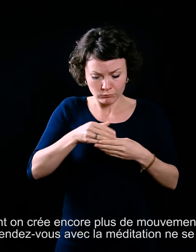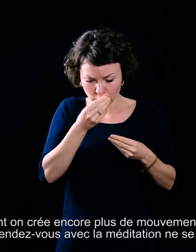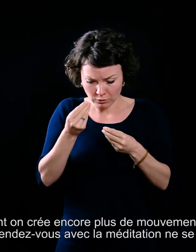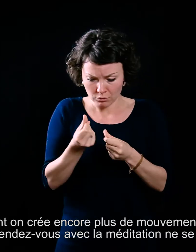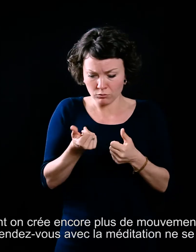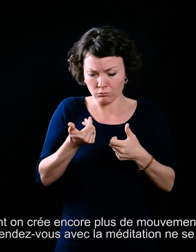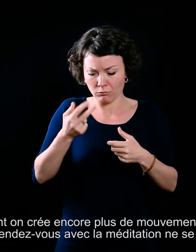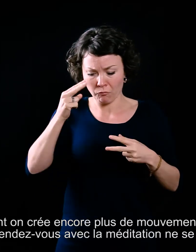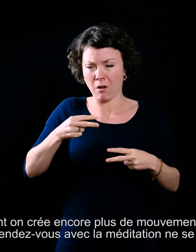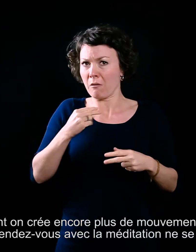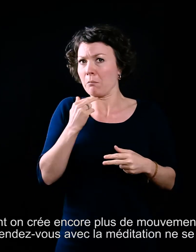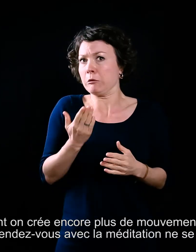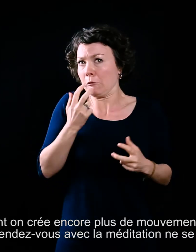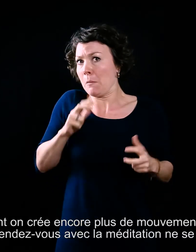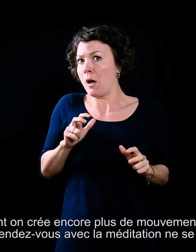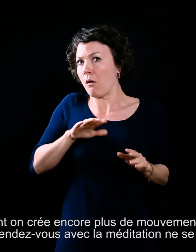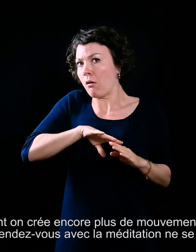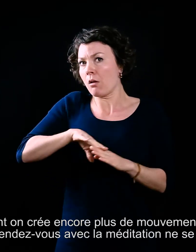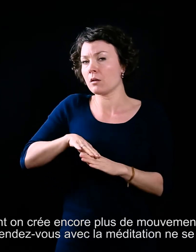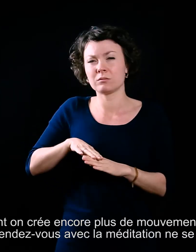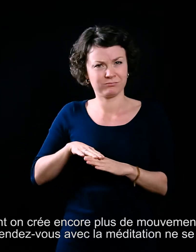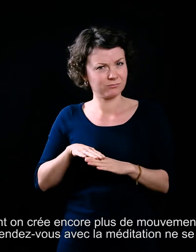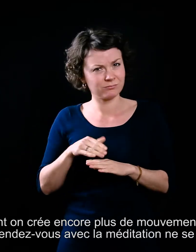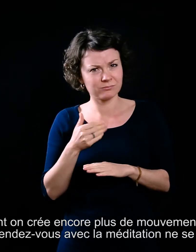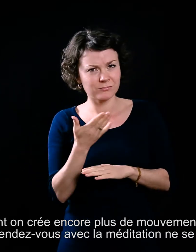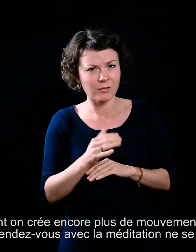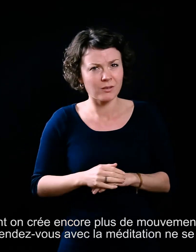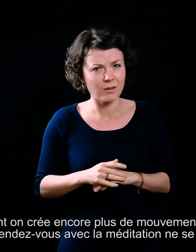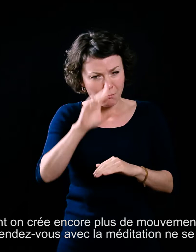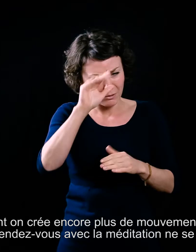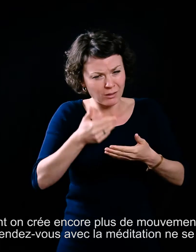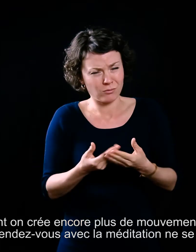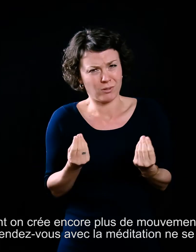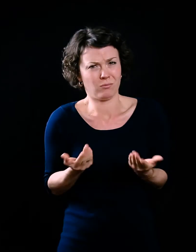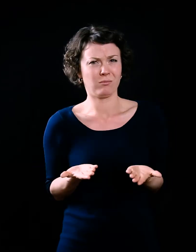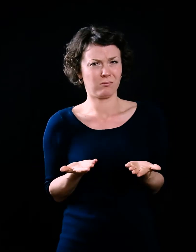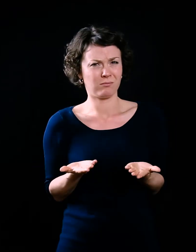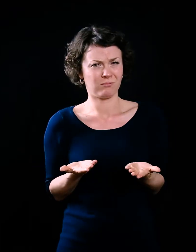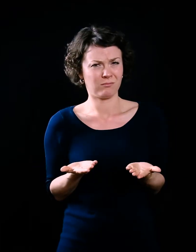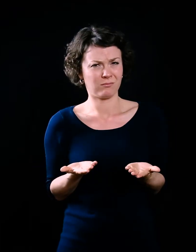plus de mouvements de l'esprit et le rendez-vous avec la méditation ne se fait pas.